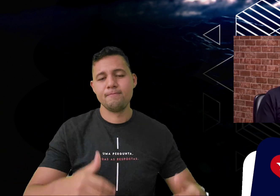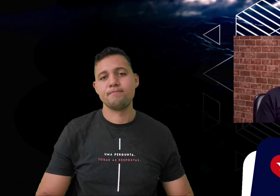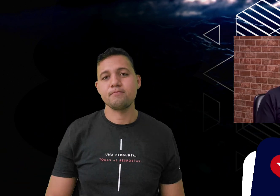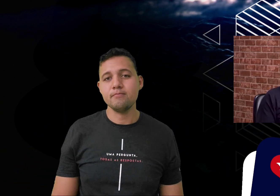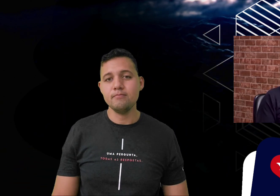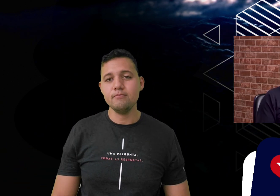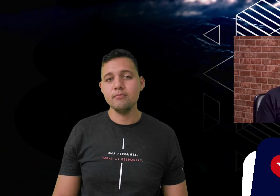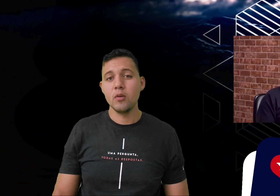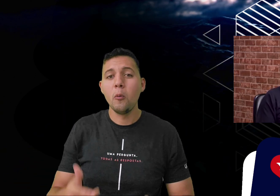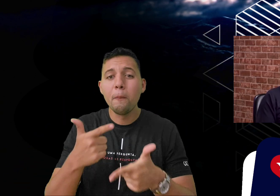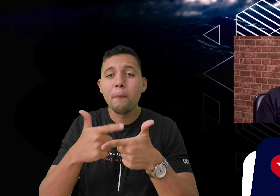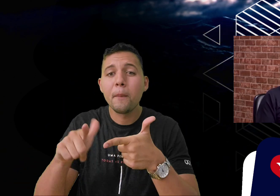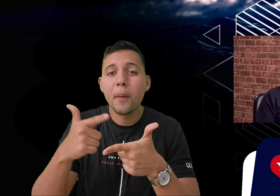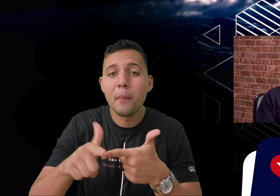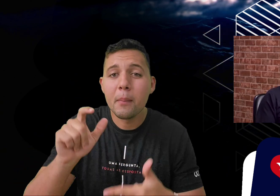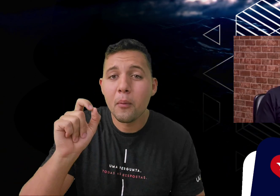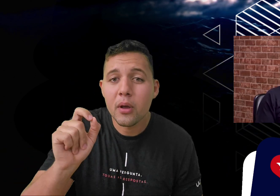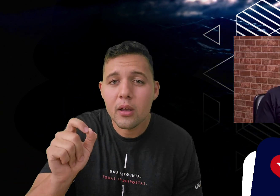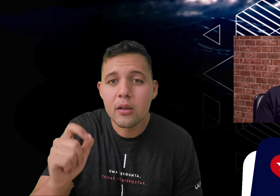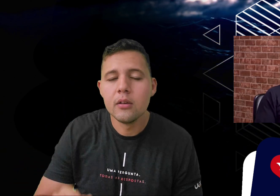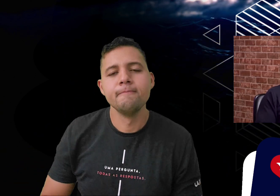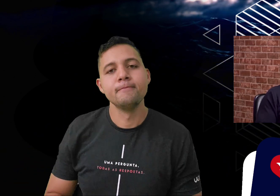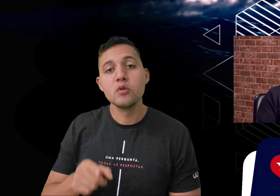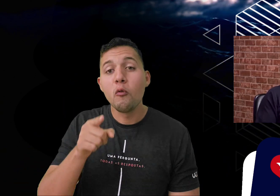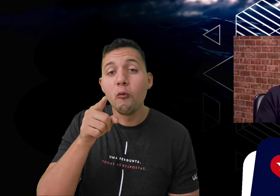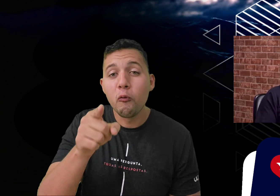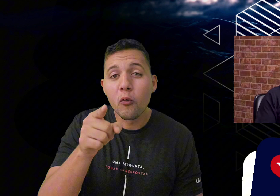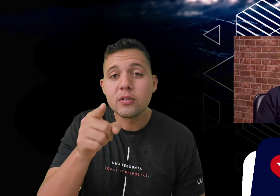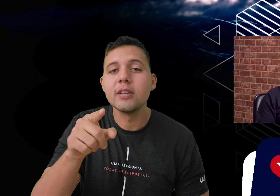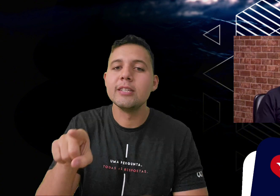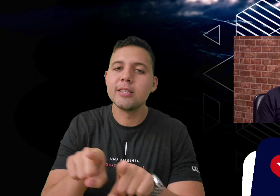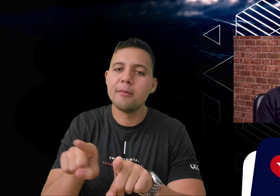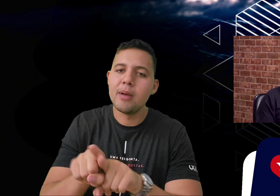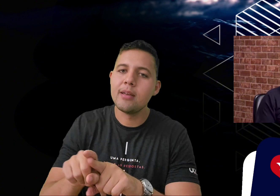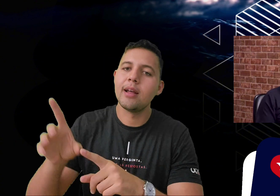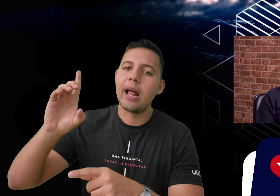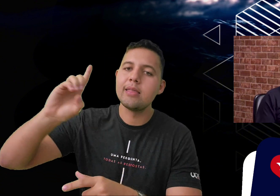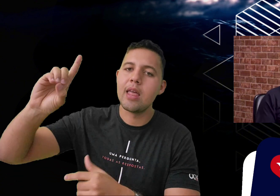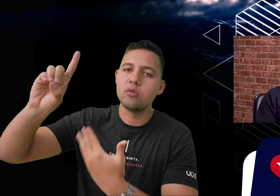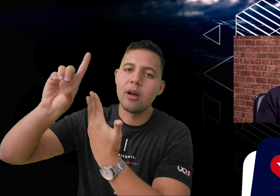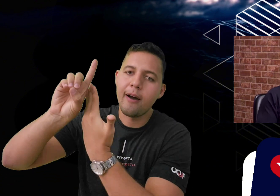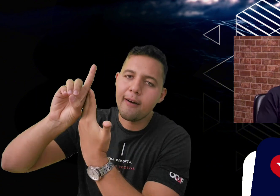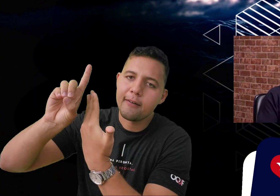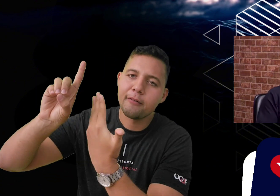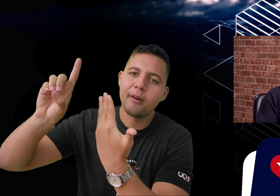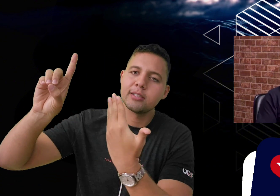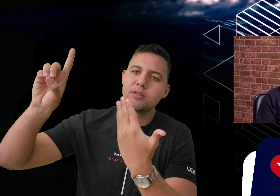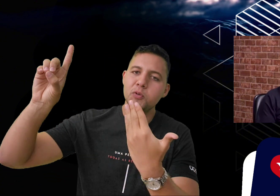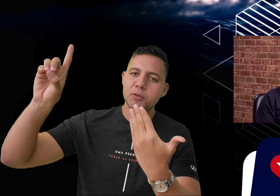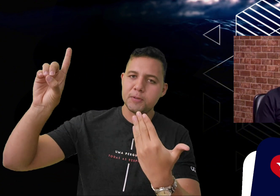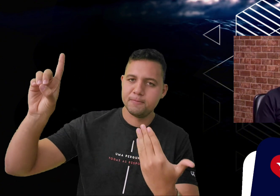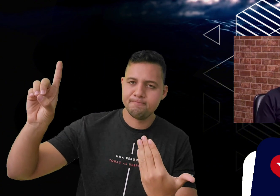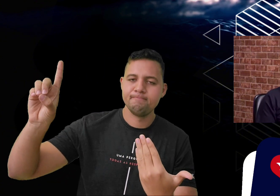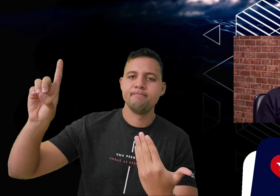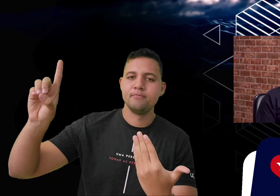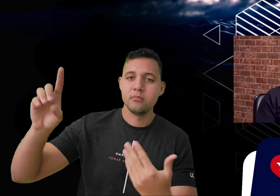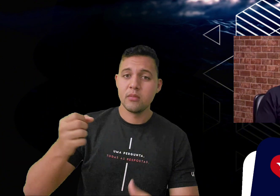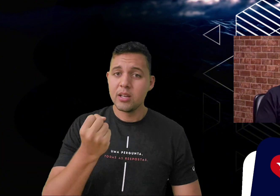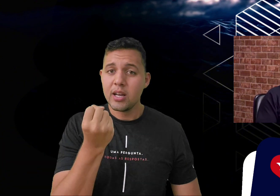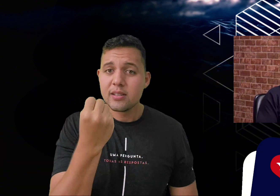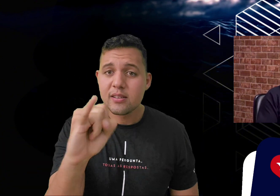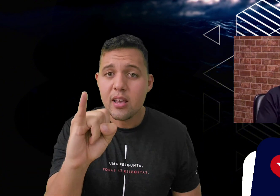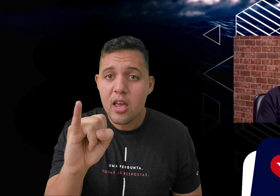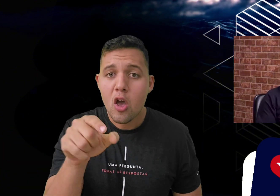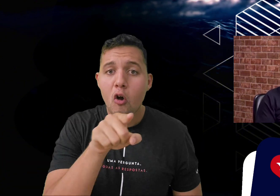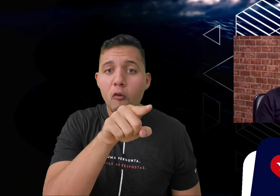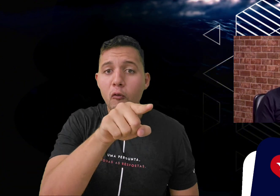vida espiritual. Quer dizer, enquanto você odeia o seu familiar, enquanto você tem mágoa do seu familiar,